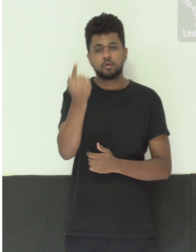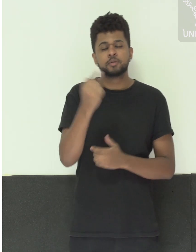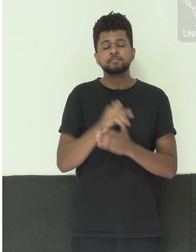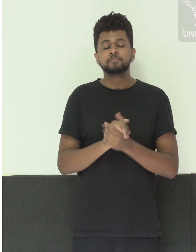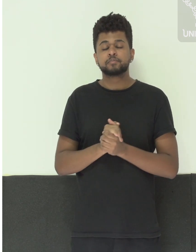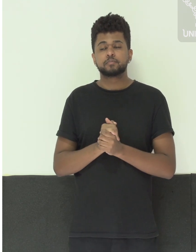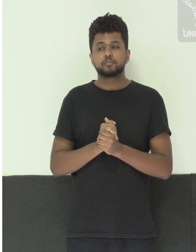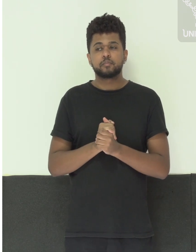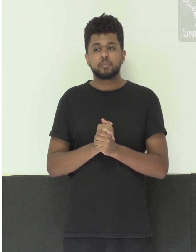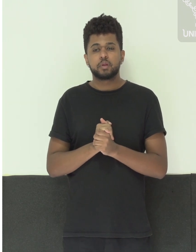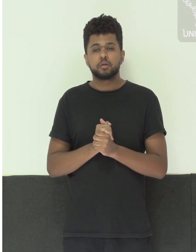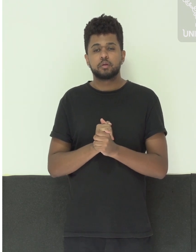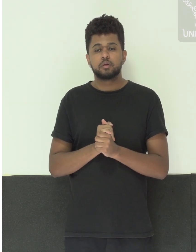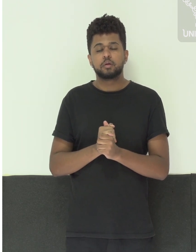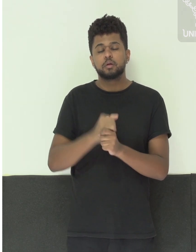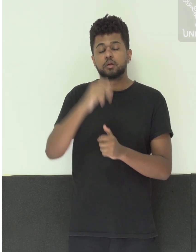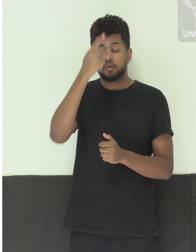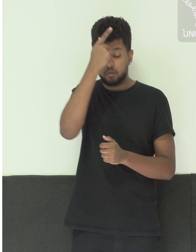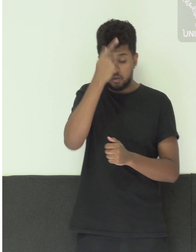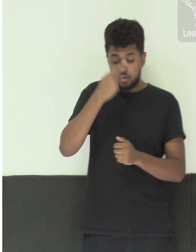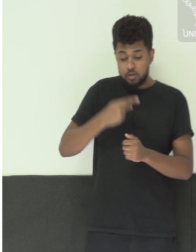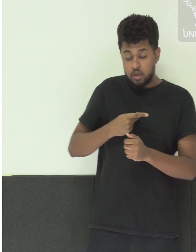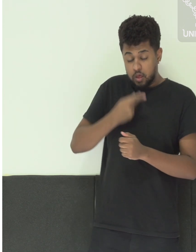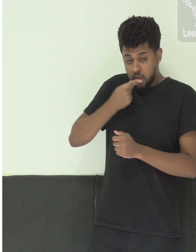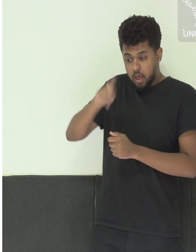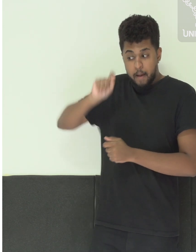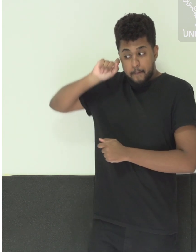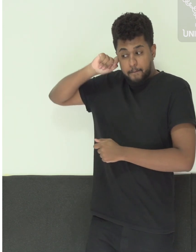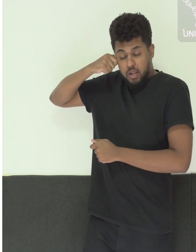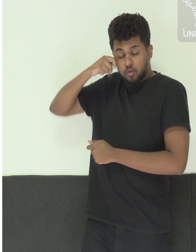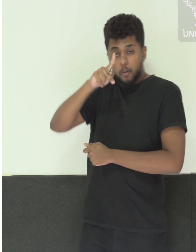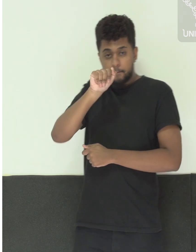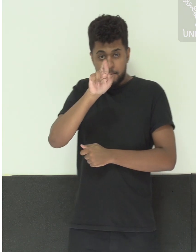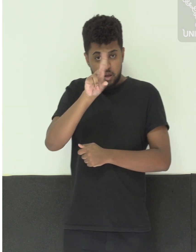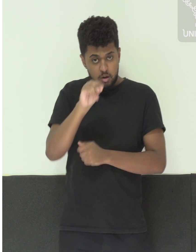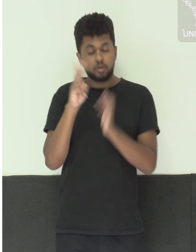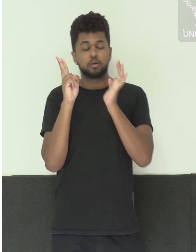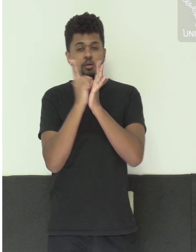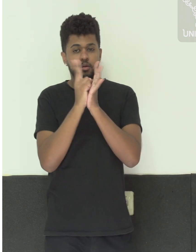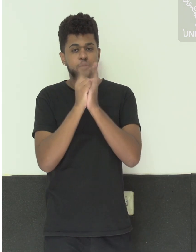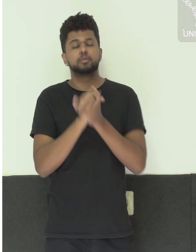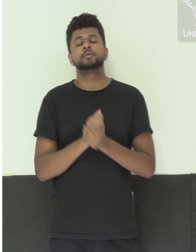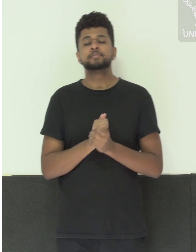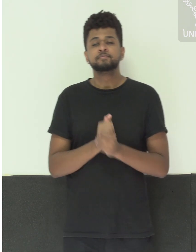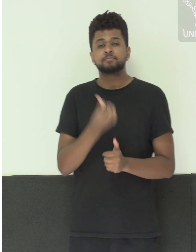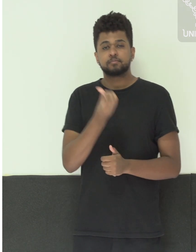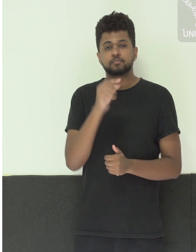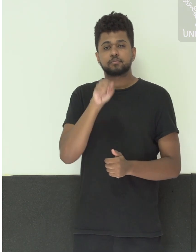6.3.1.1. Que se autodeclararam pretos, pardos e indígenas.